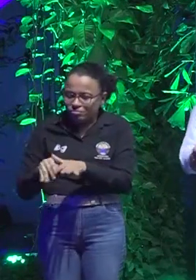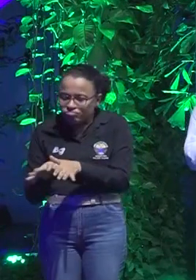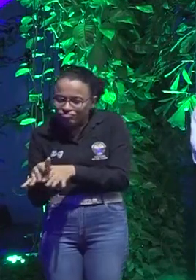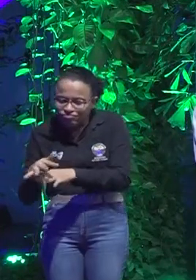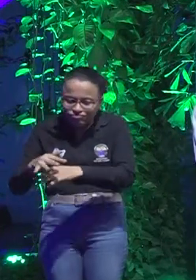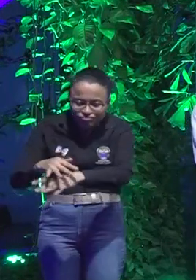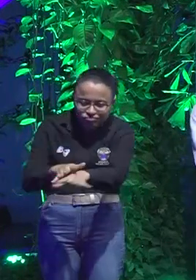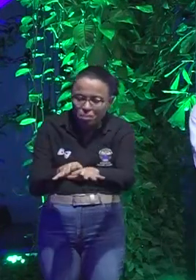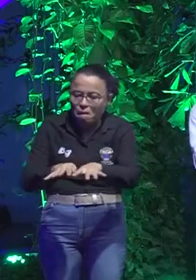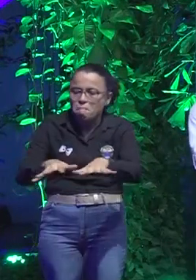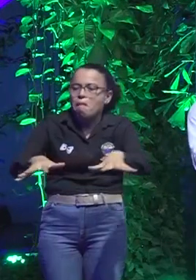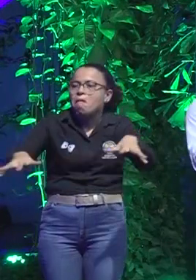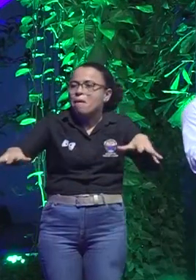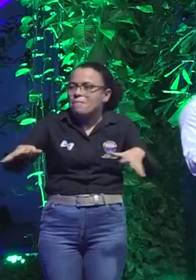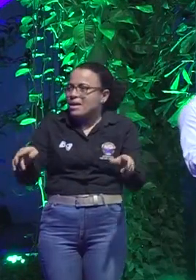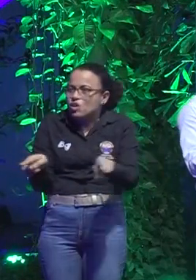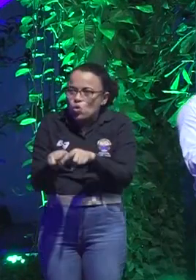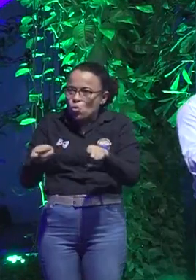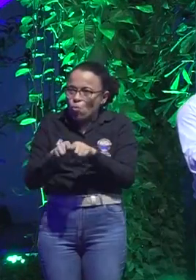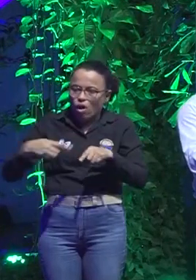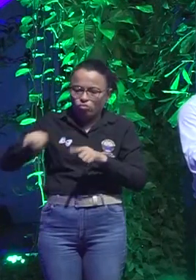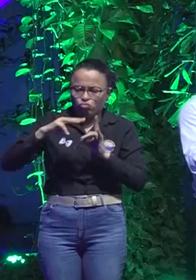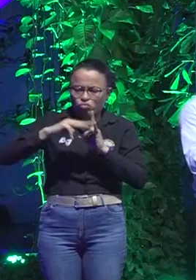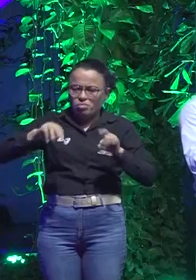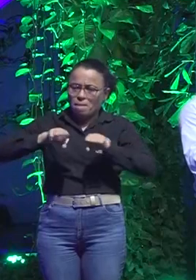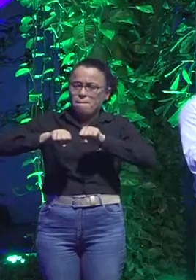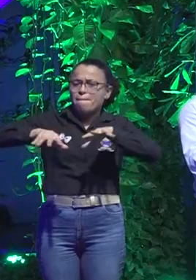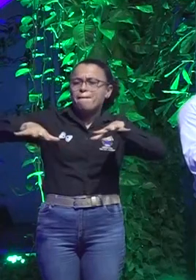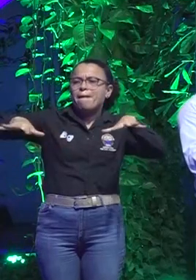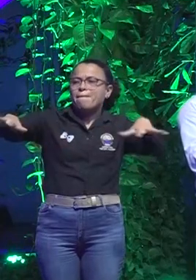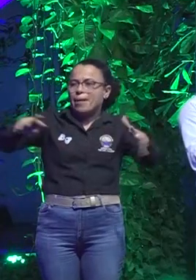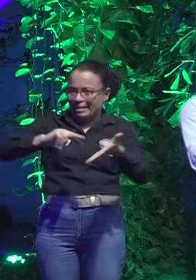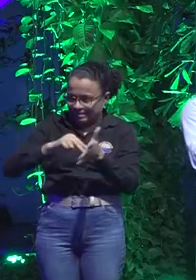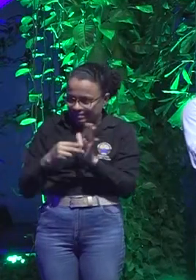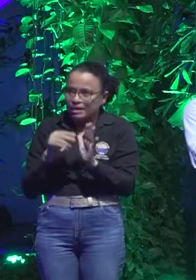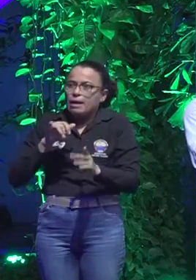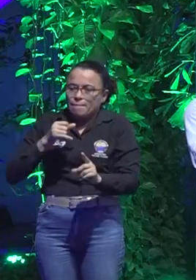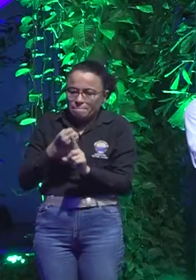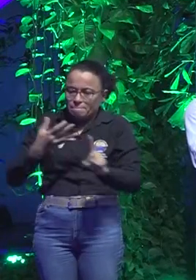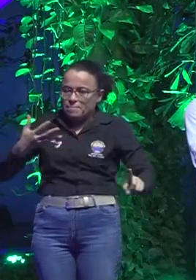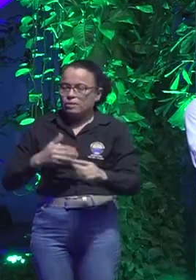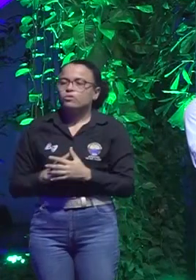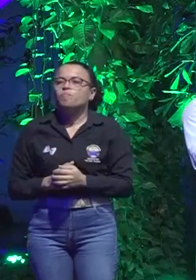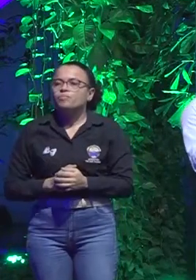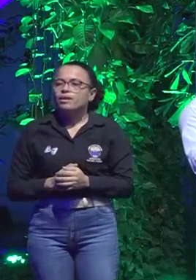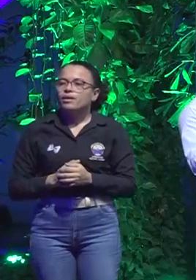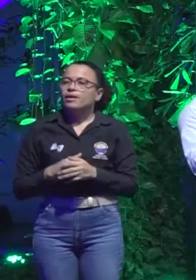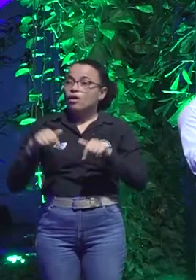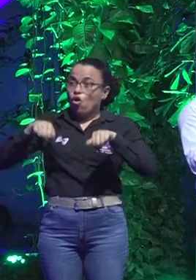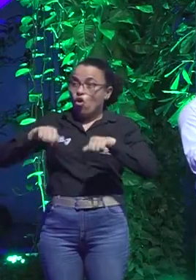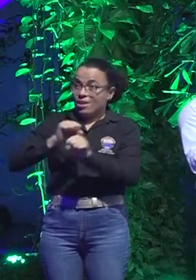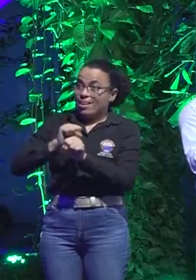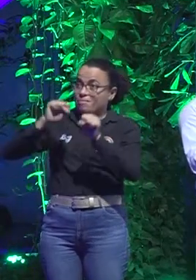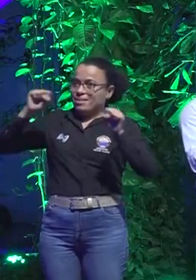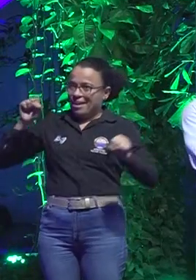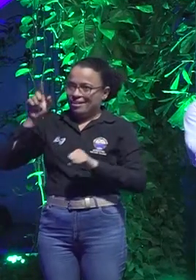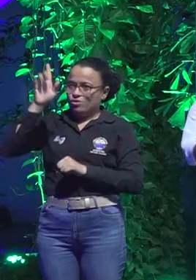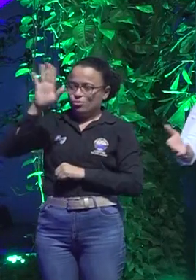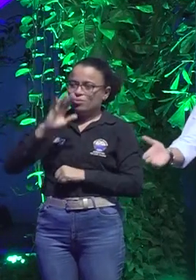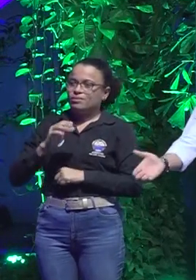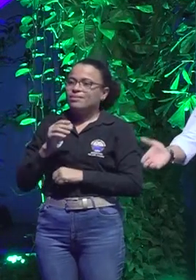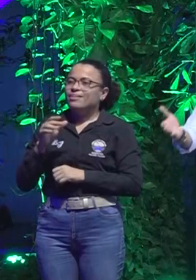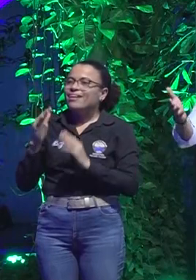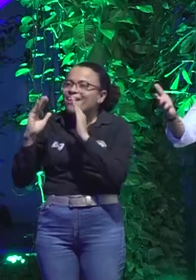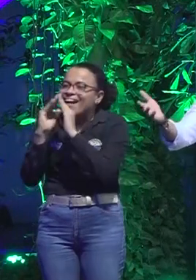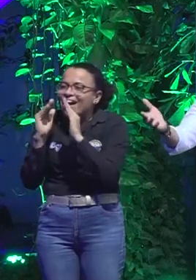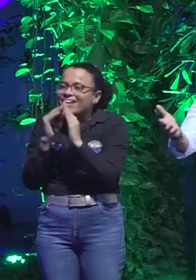algo con la Universidad del Magdalena. Esta mañana en el asilo estábamos inaugurando el pabellón de mujeres, que gracias